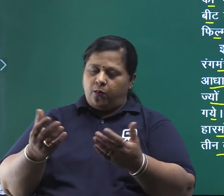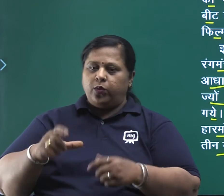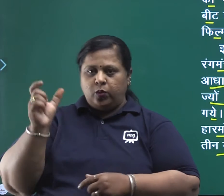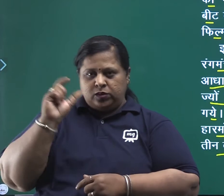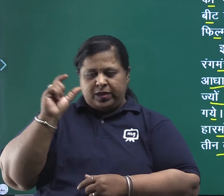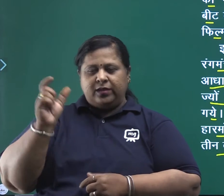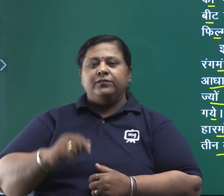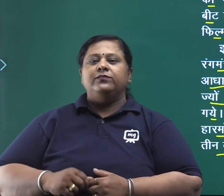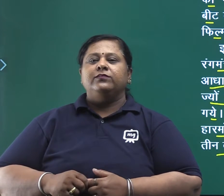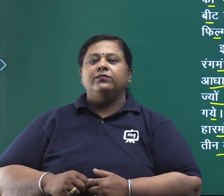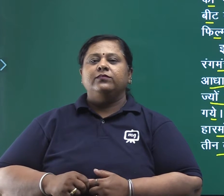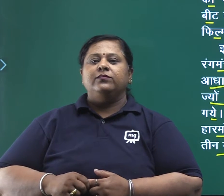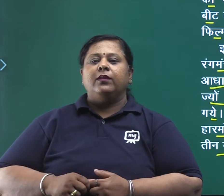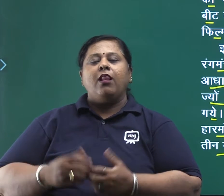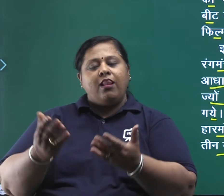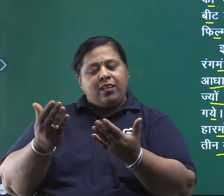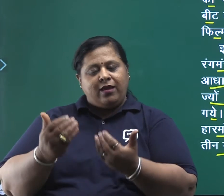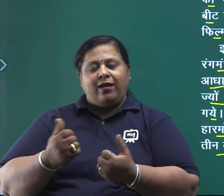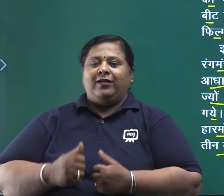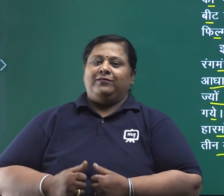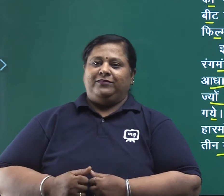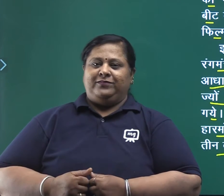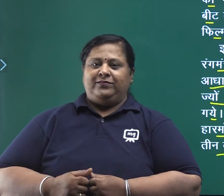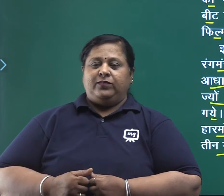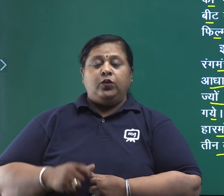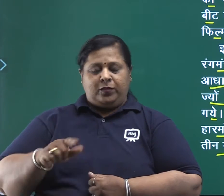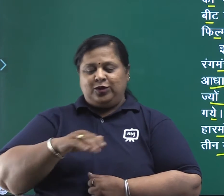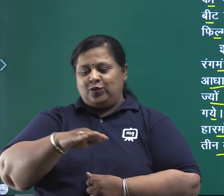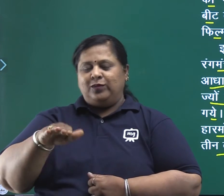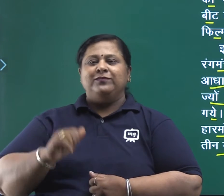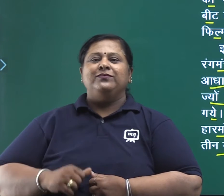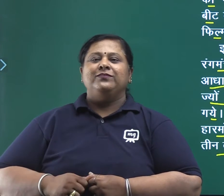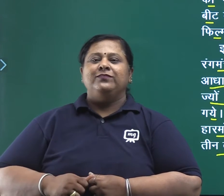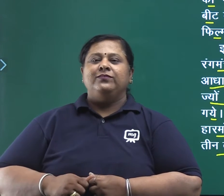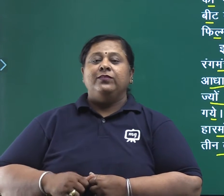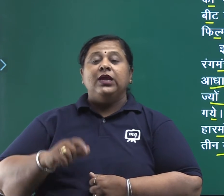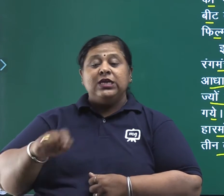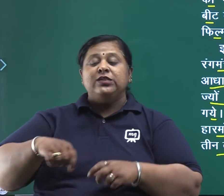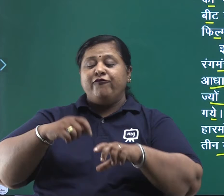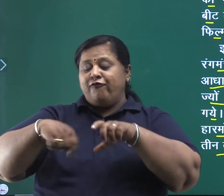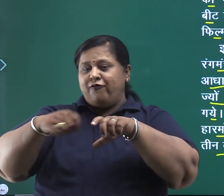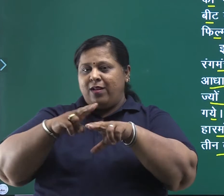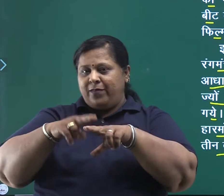में लिए गए। तो बच्चों, इस फिल्म में